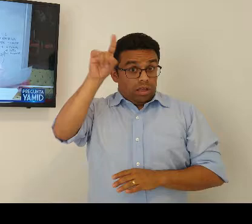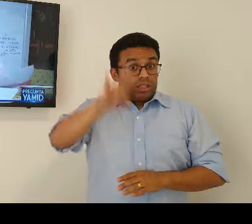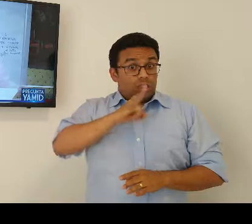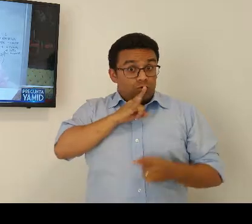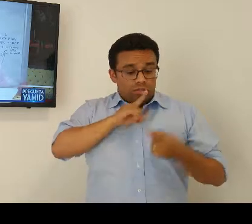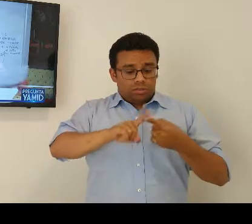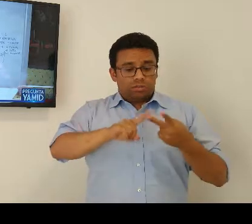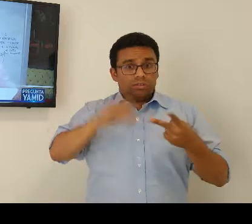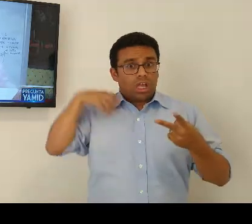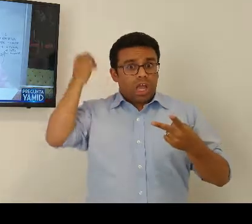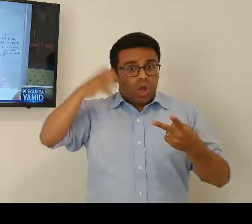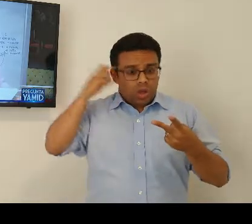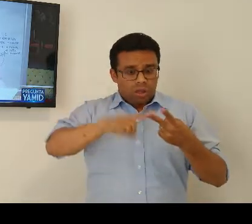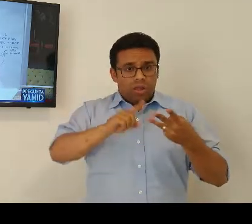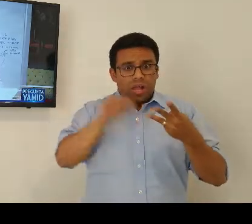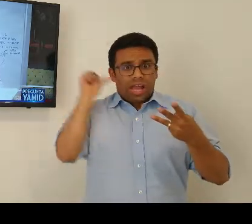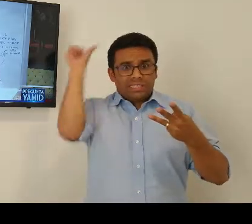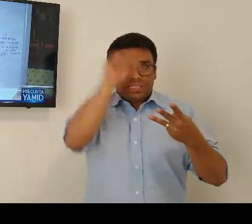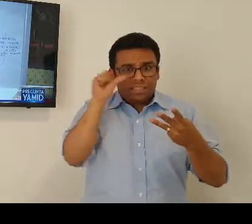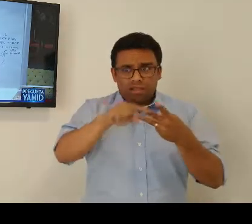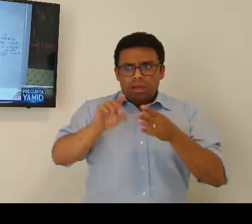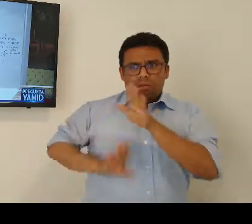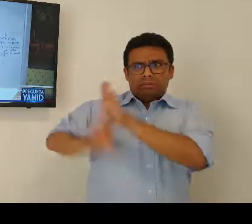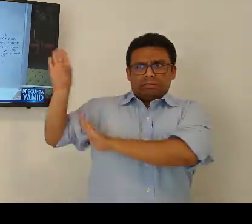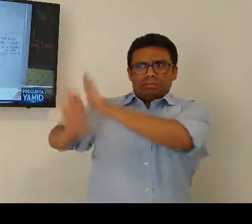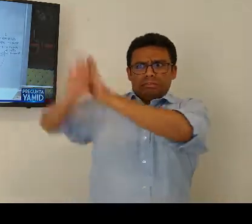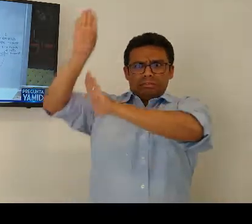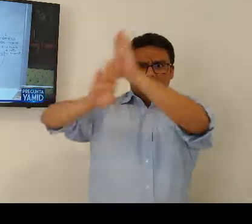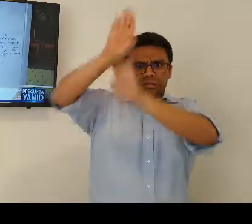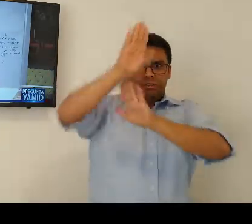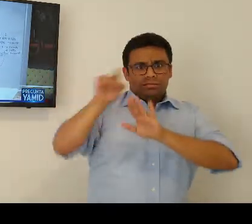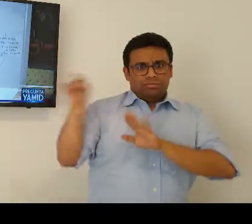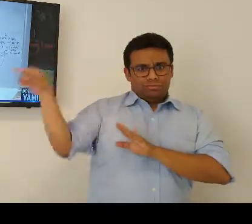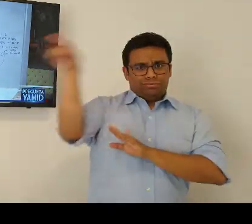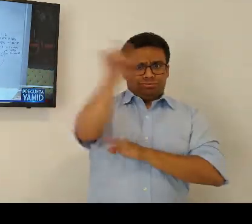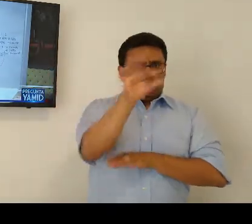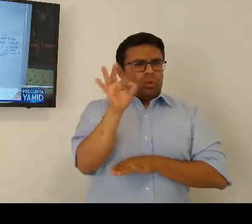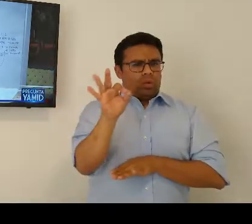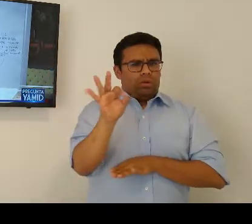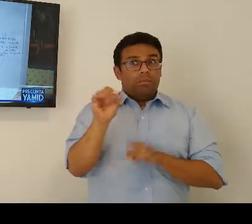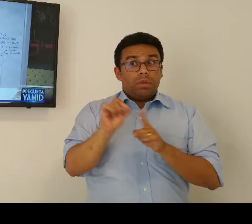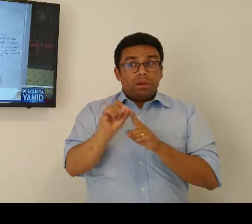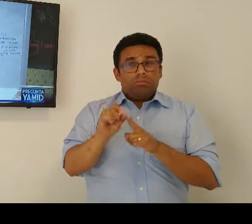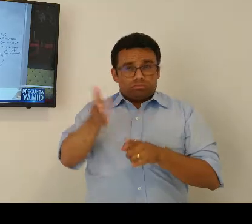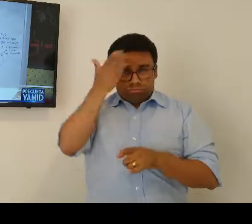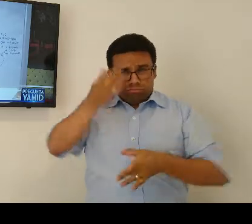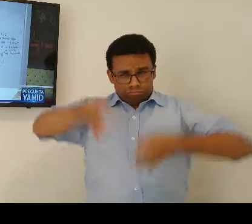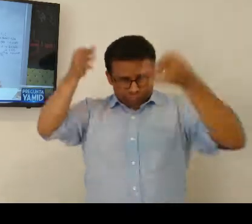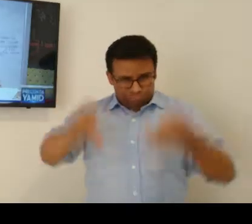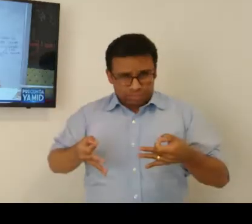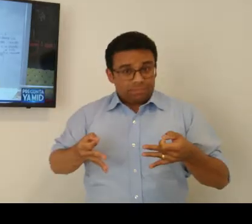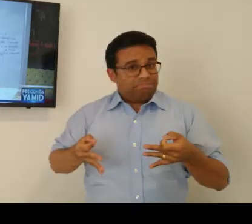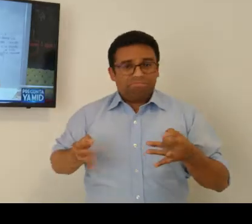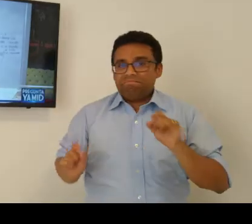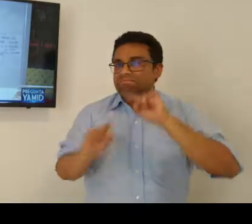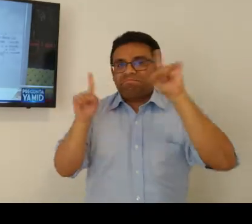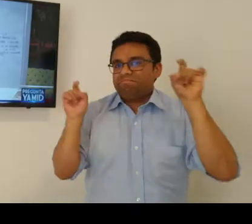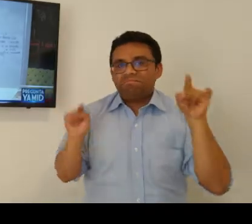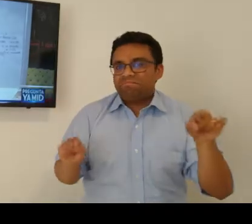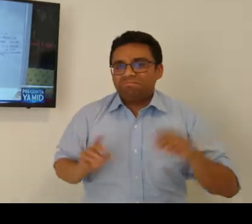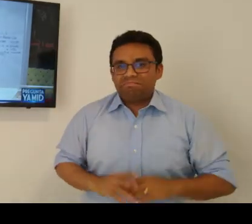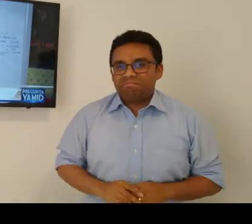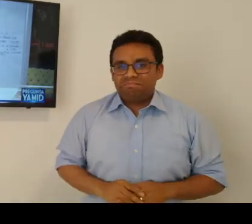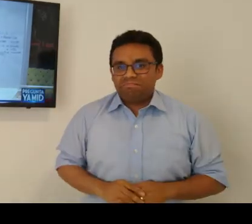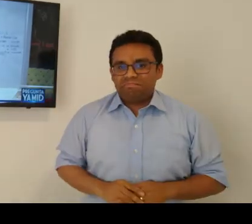etcétera, están avanzando mucho. A ver, pero no sabemos, es incierto. Yo por eso, siguiendo el experto, digamos, yo tengo aquí 2 paneles de